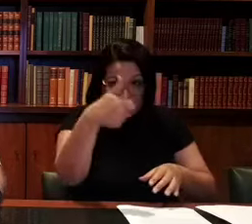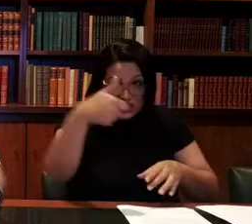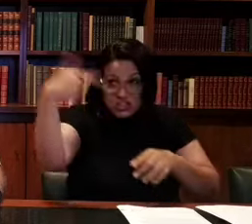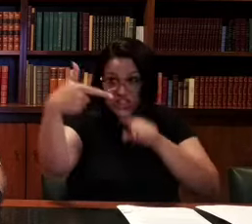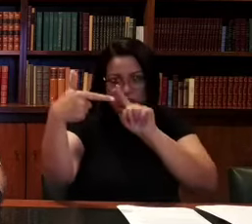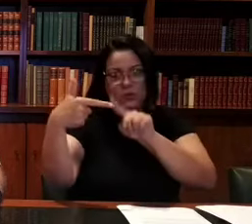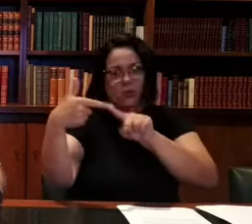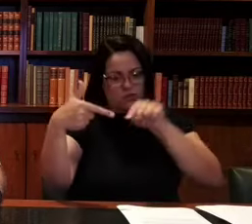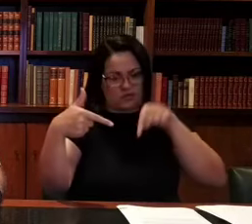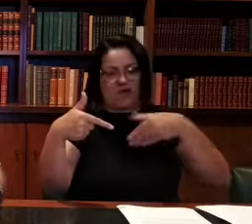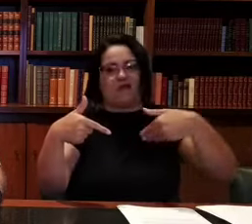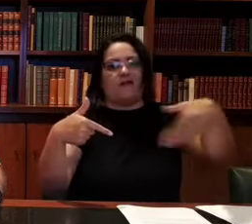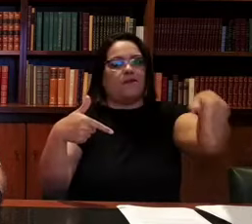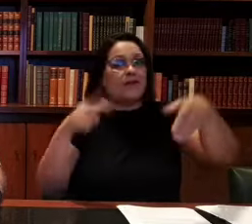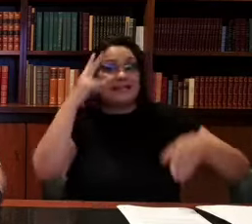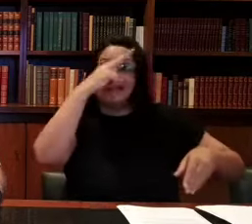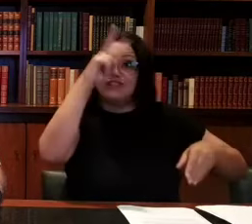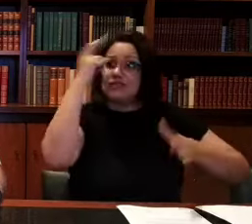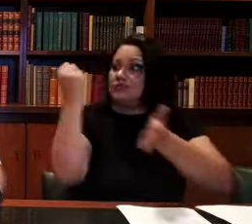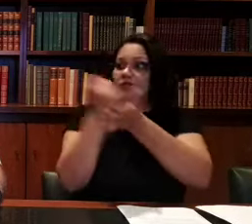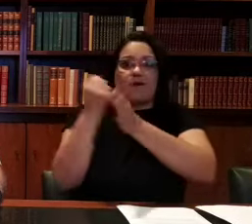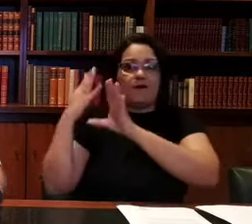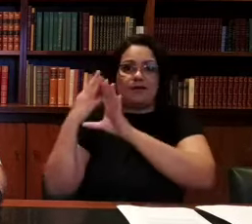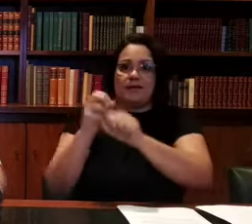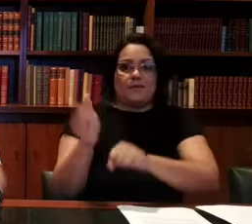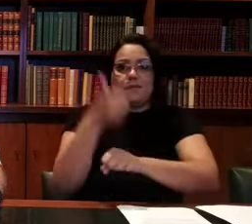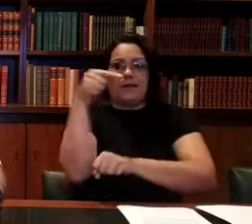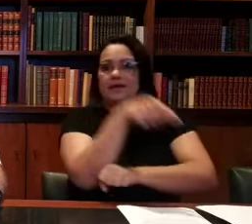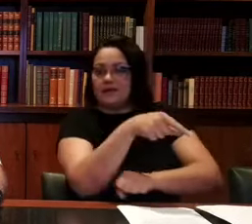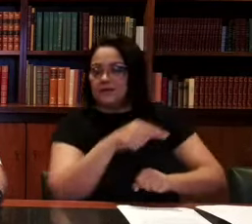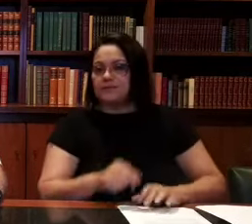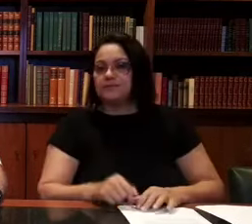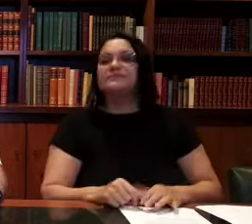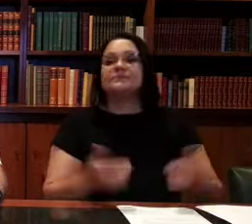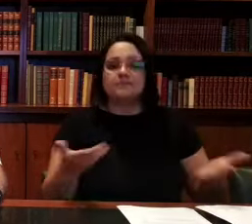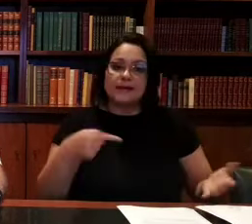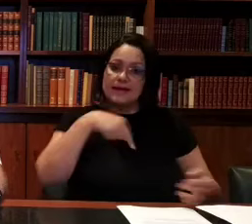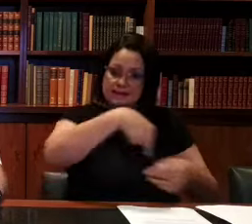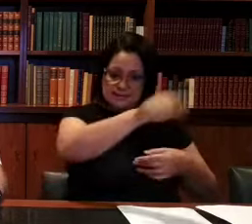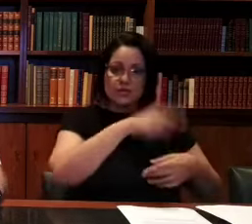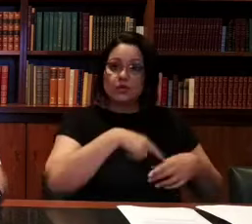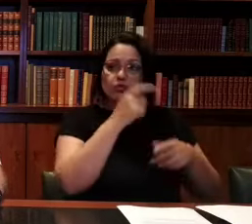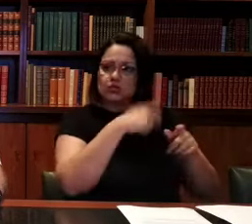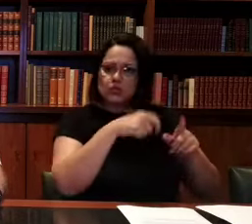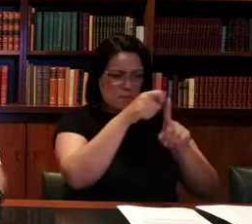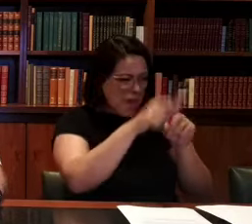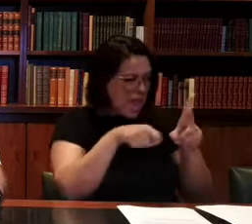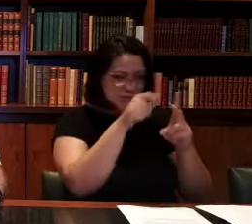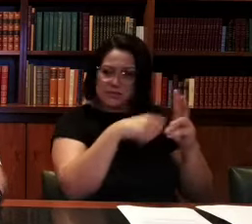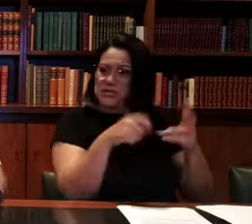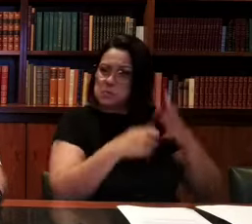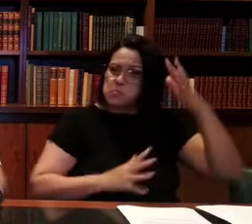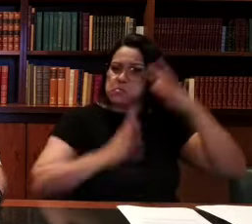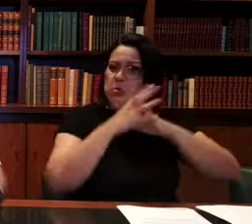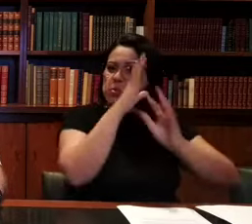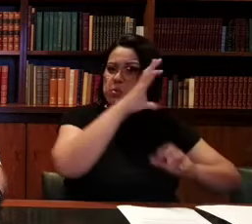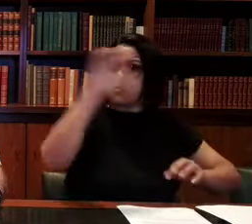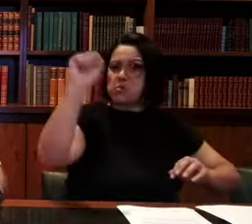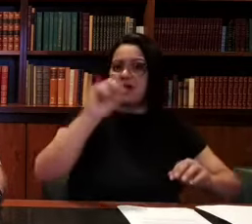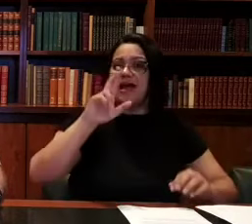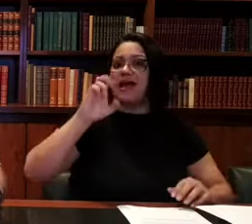isso é até eu recomendo a gente tá vendo no esporte Presidente esse esse ano Mas Praticamente em todos os meses a gente quebrou o recorde de movimentação mês